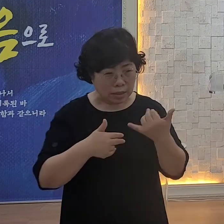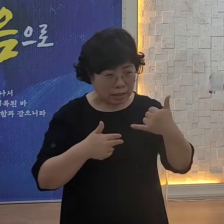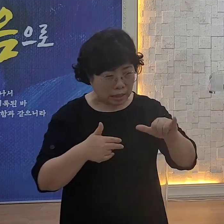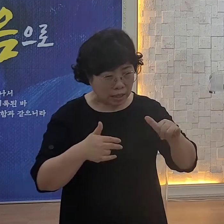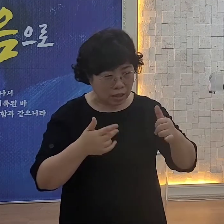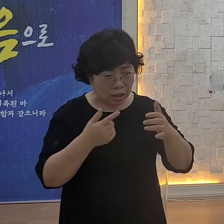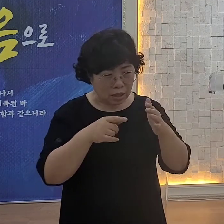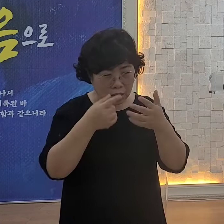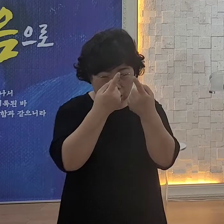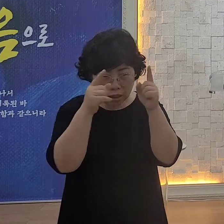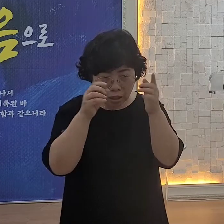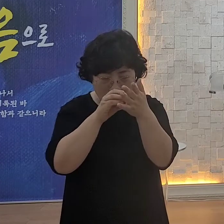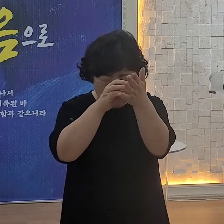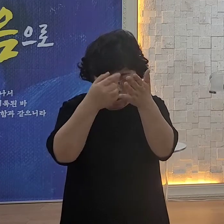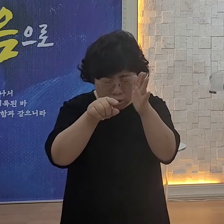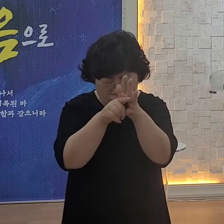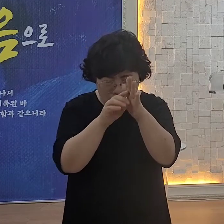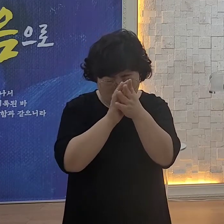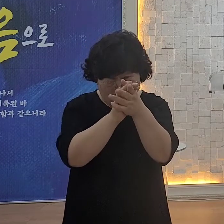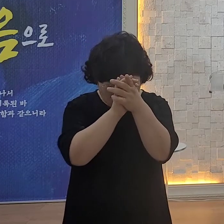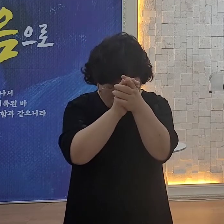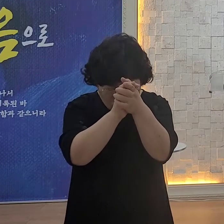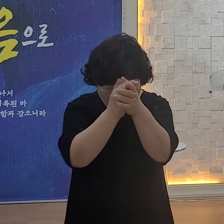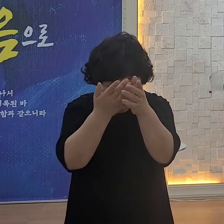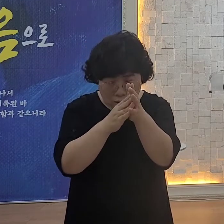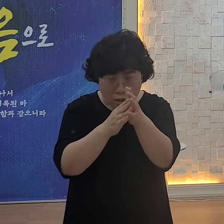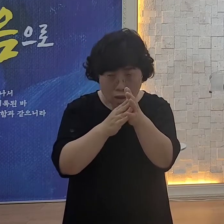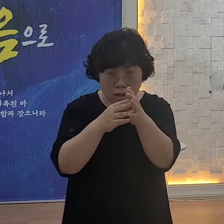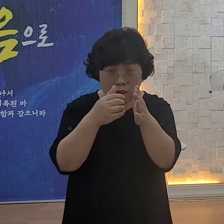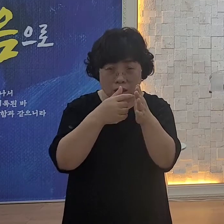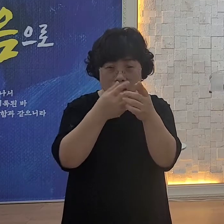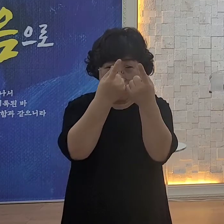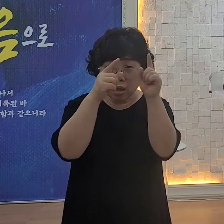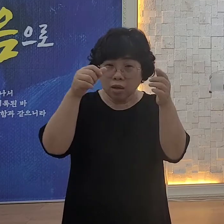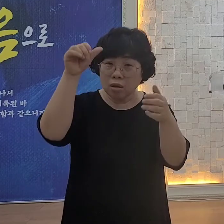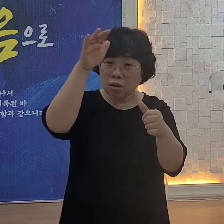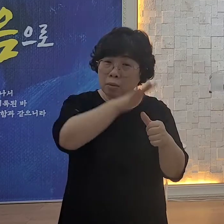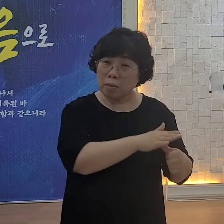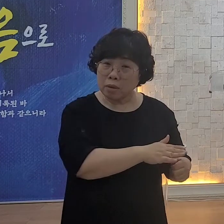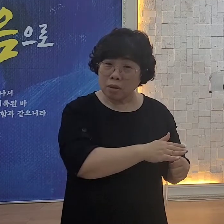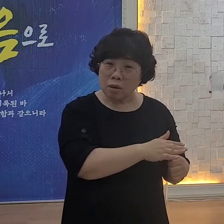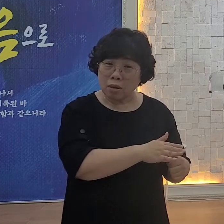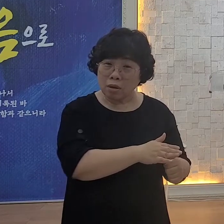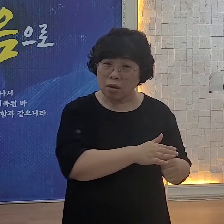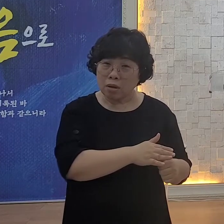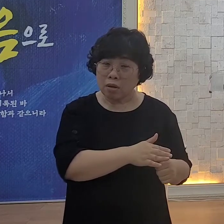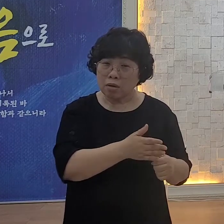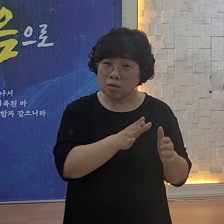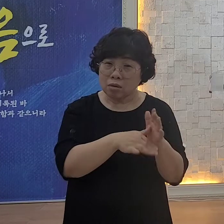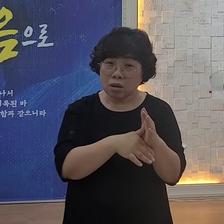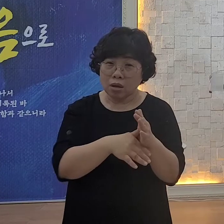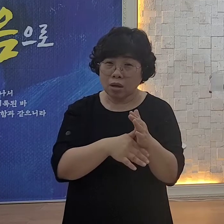떨어졌어요. 여러분 그러면 그게 돌일까요? 떡일까요?